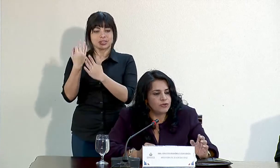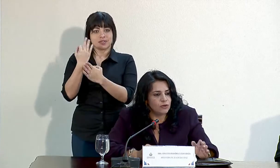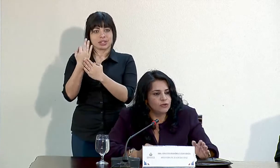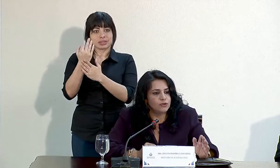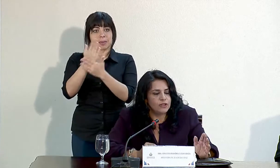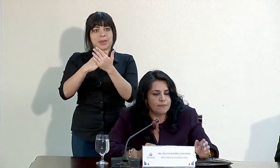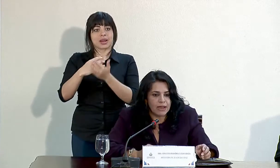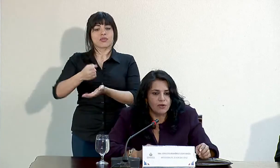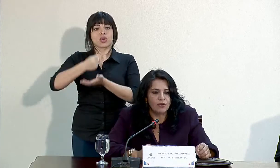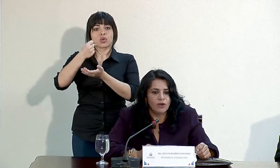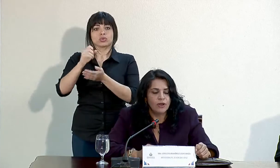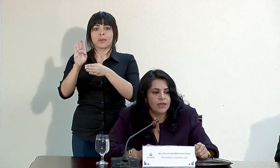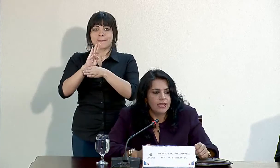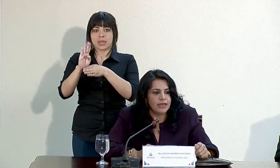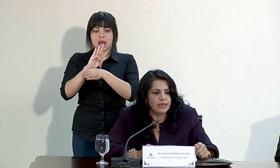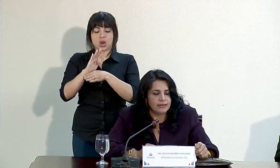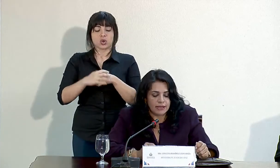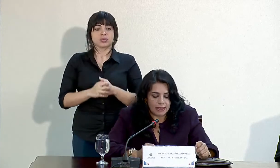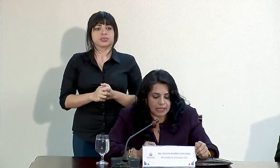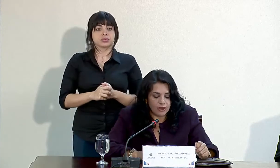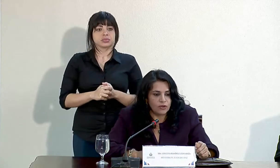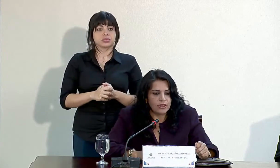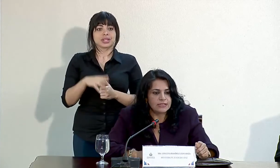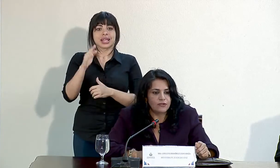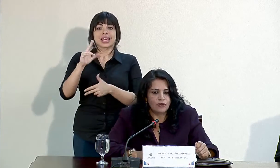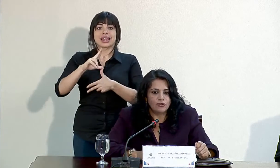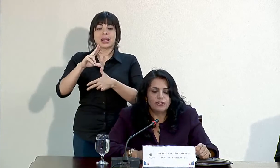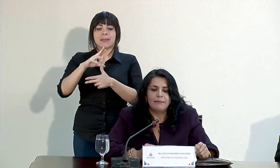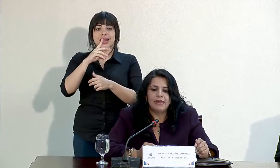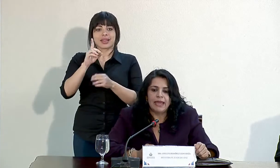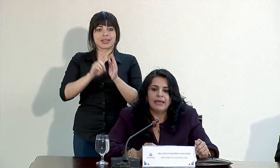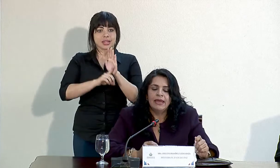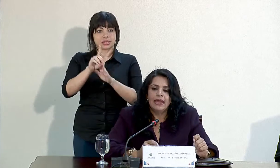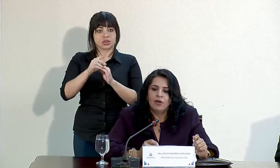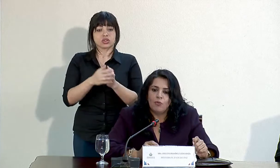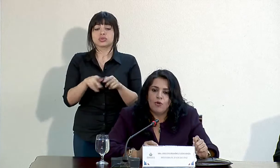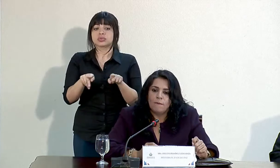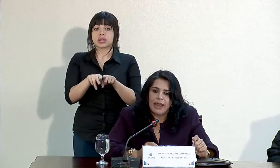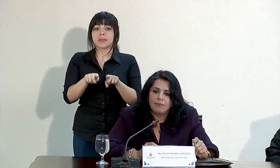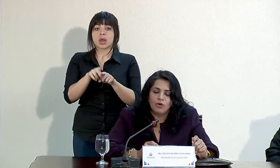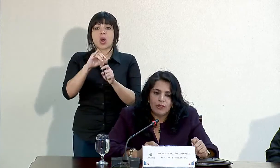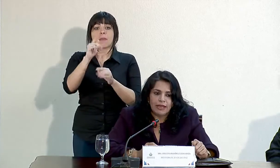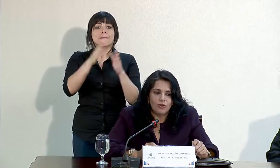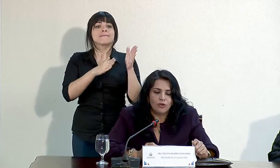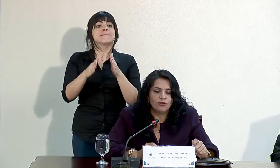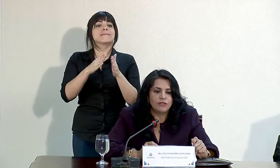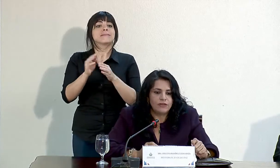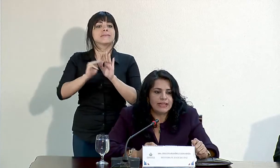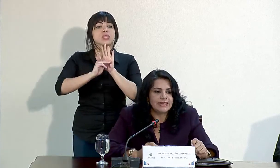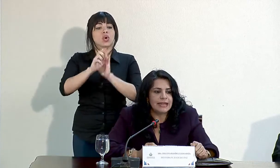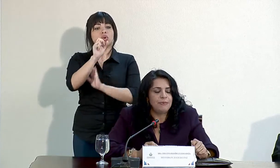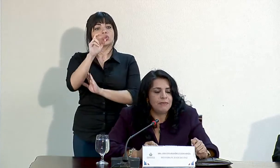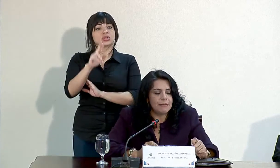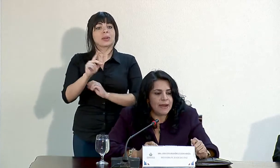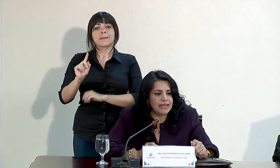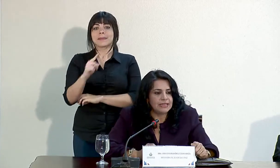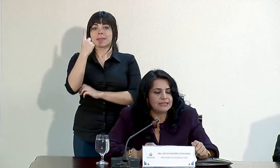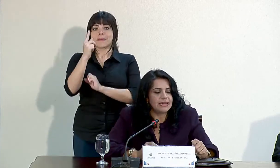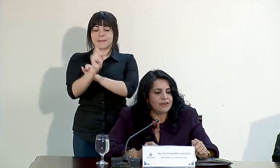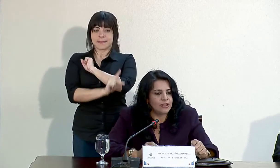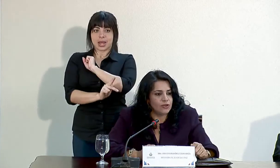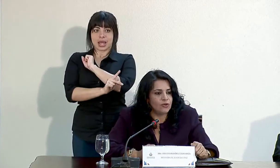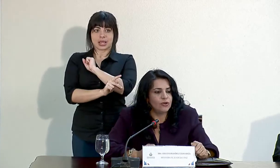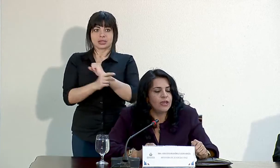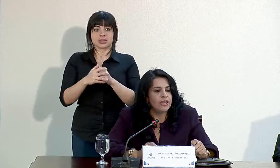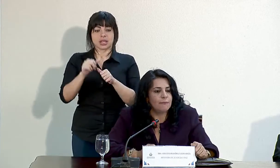financiadas por recursos del Banco Interamericano de Desarrollo. También, como un plan modelo, Costa Rica será el primer país